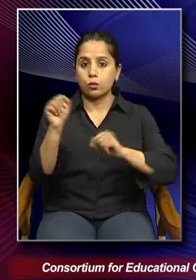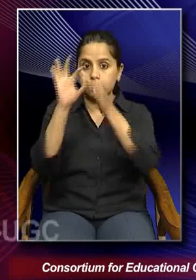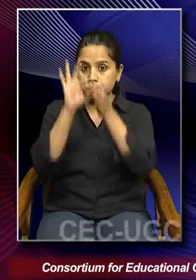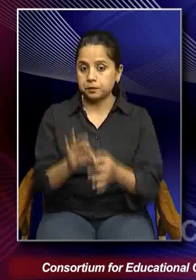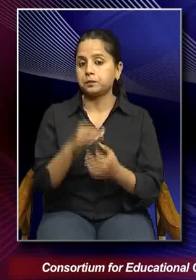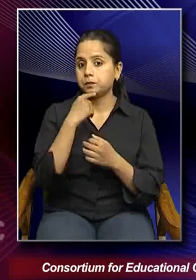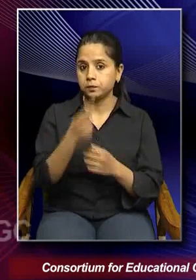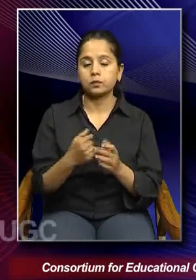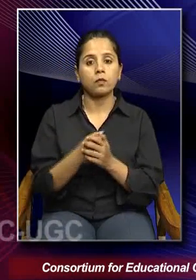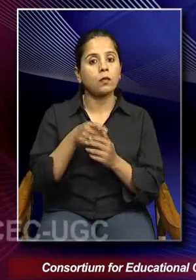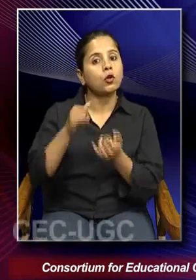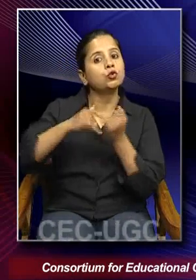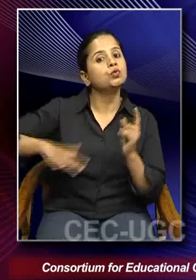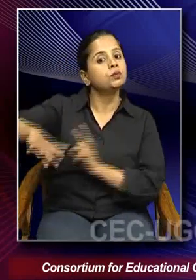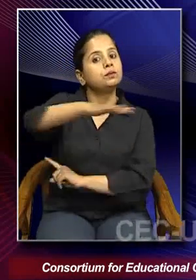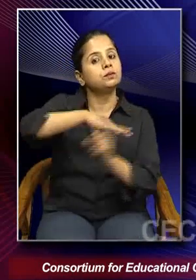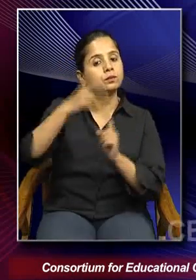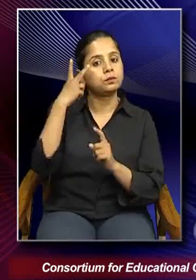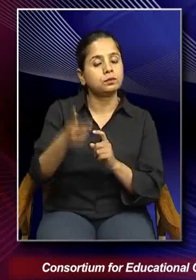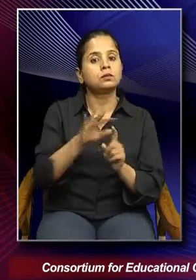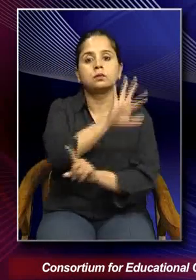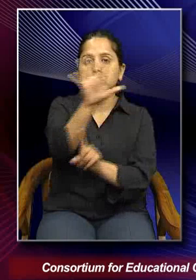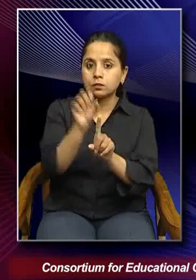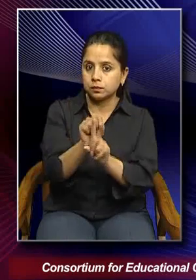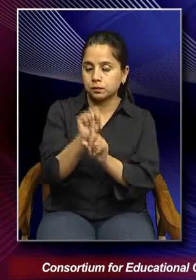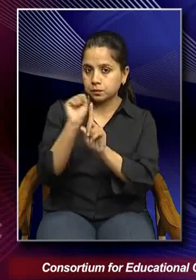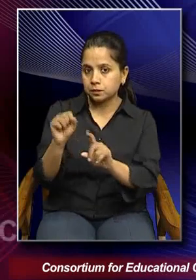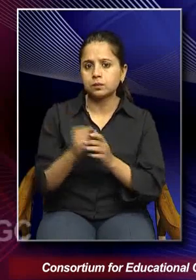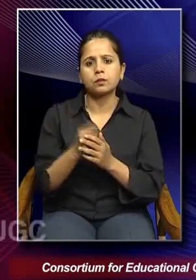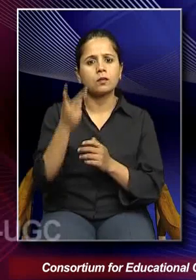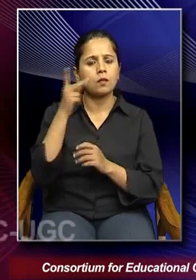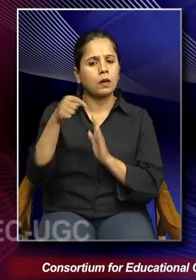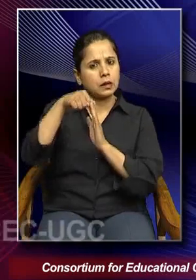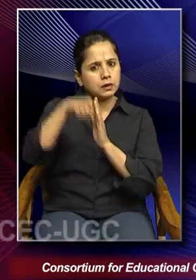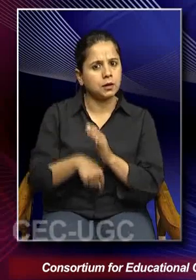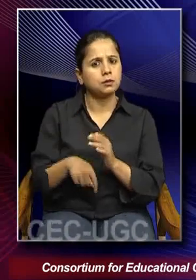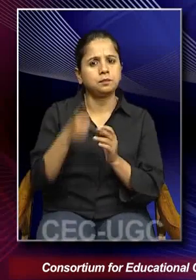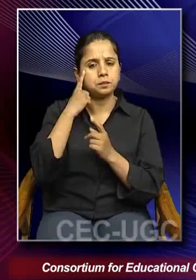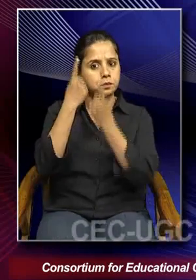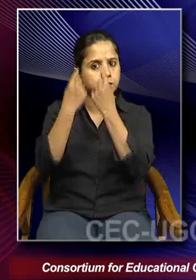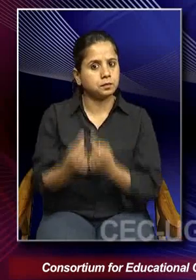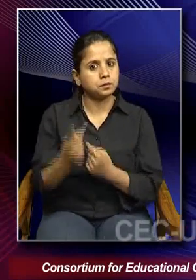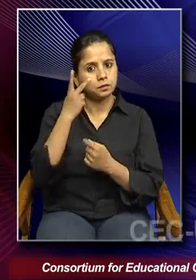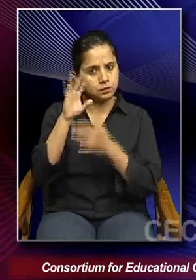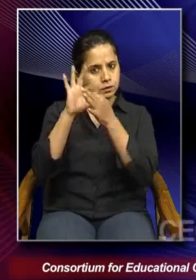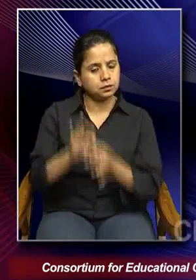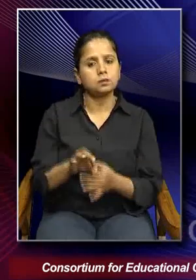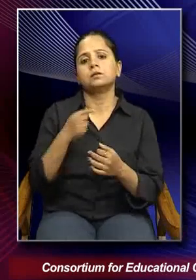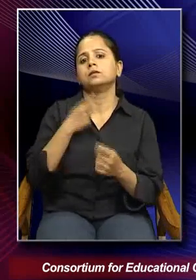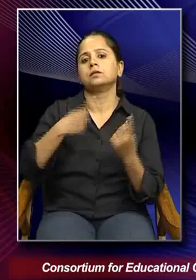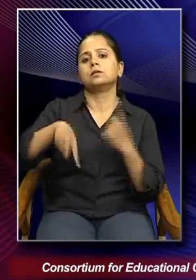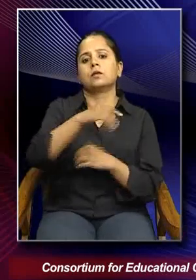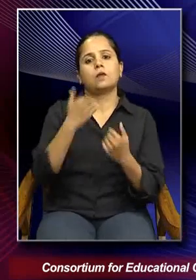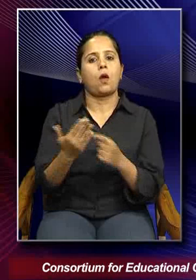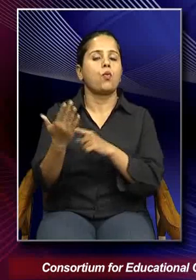और समाज संस्कृति इनके गहन अध्ययता के रूप में वह हमारे समक्ष